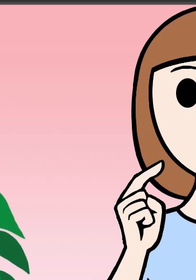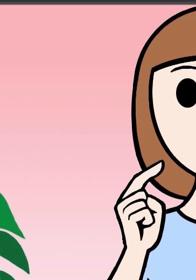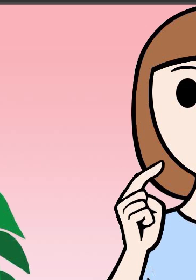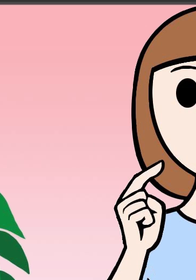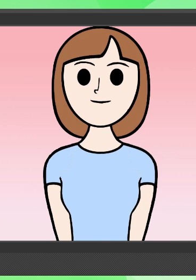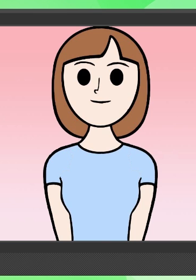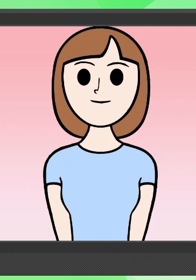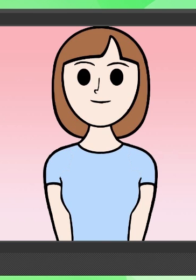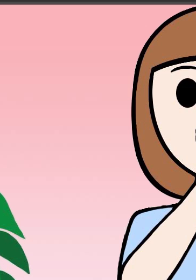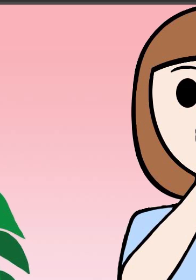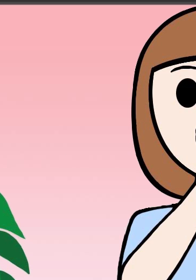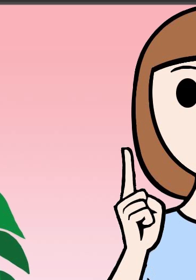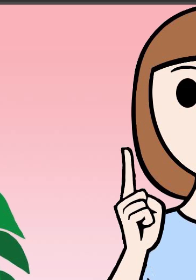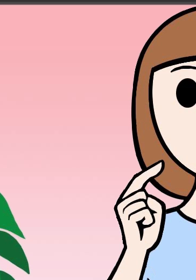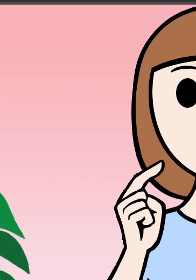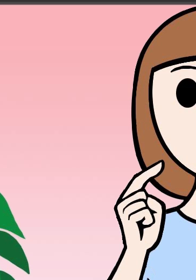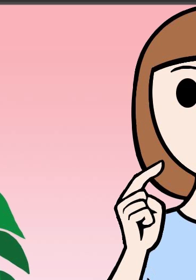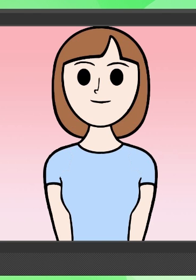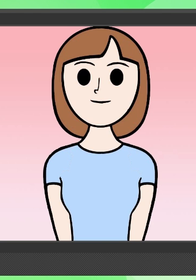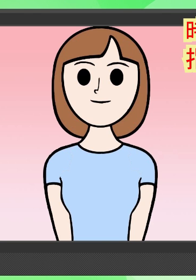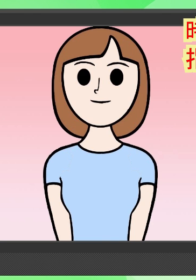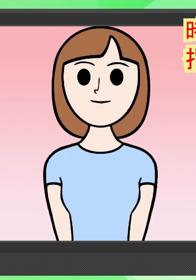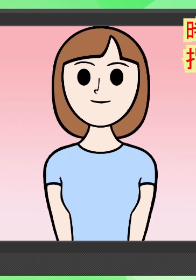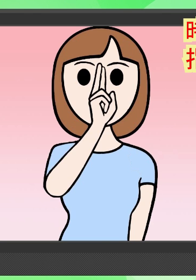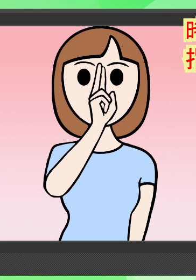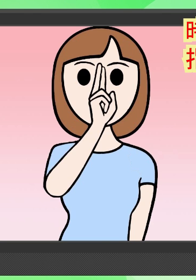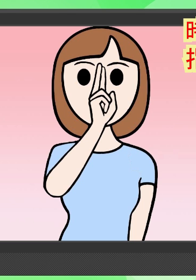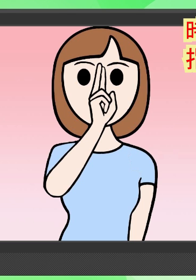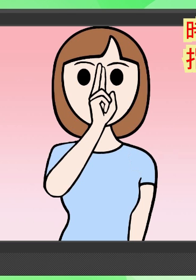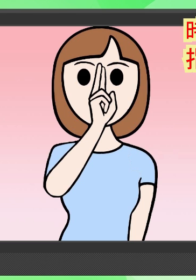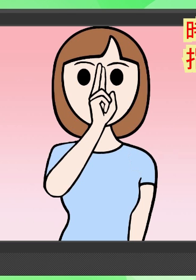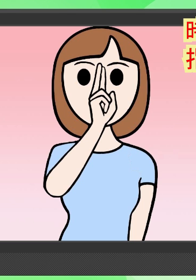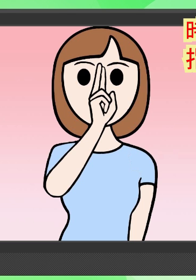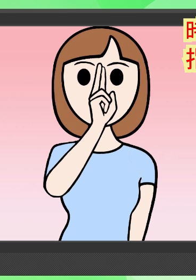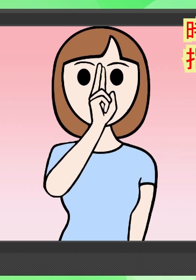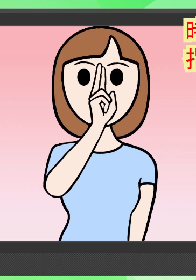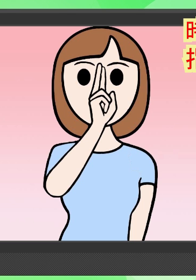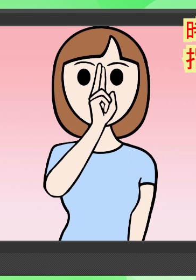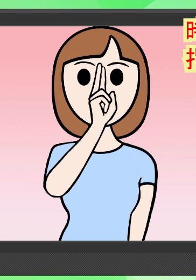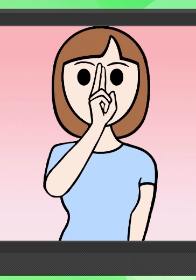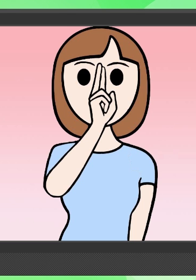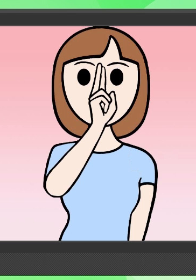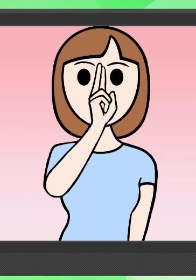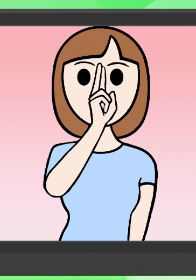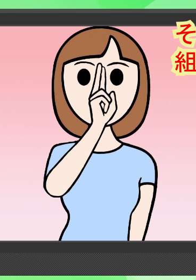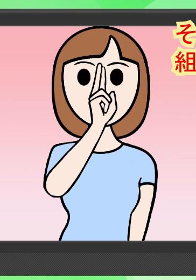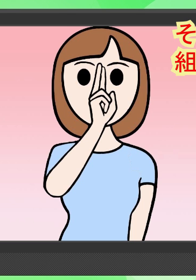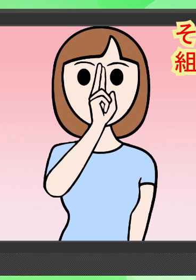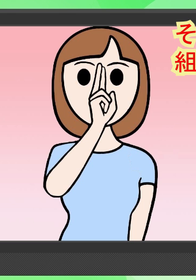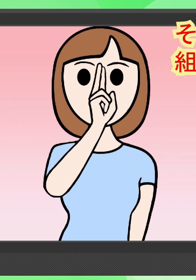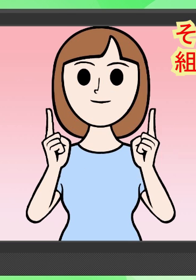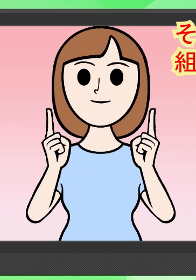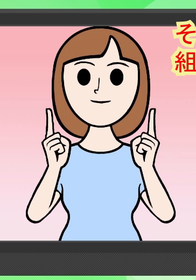う。さあ続いてこんにちは。時計の針が12時を指す仕草から昼、